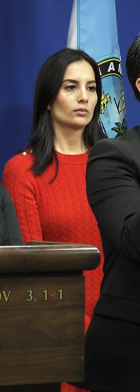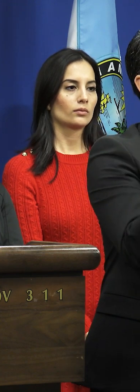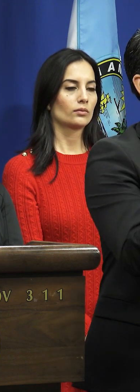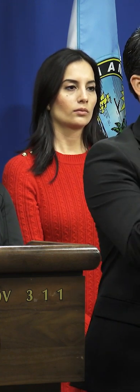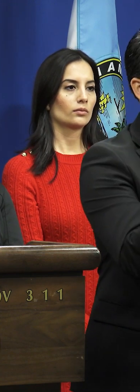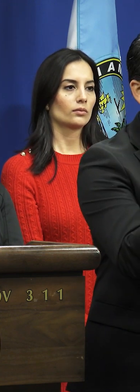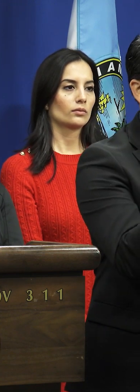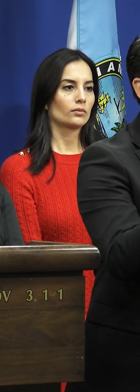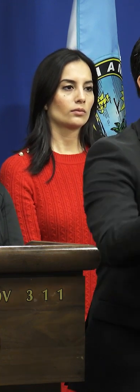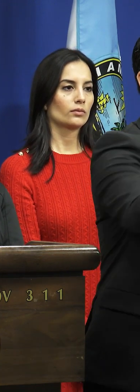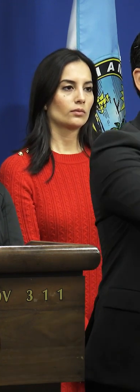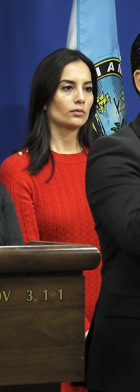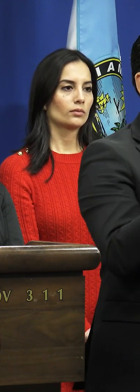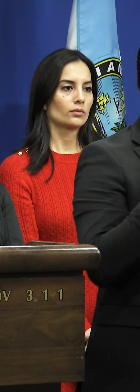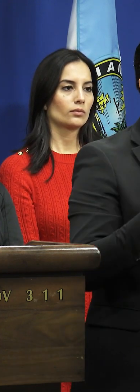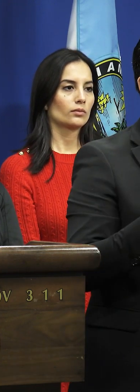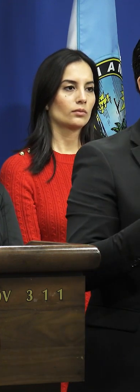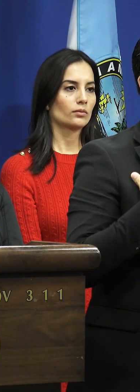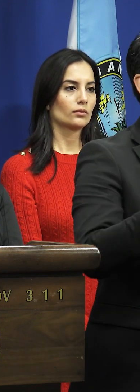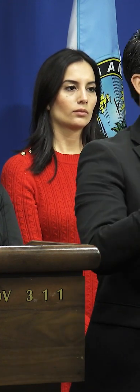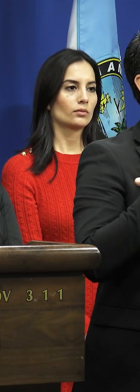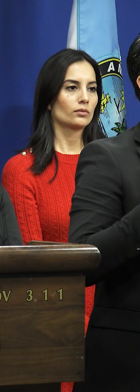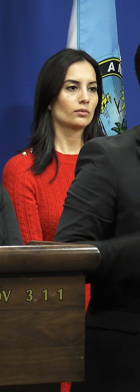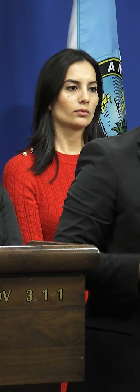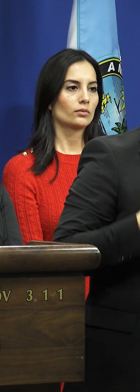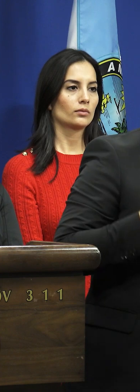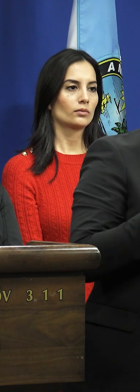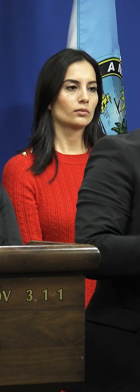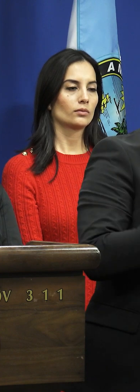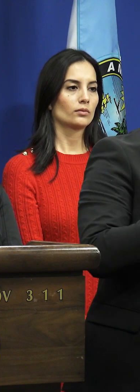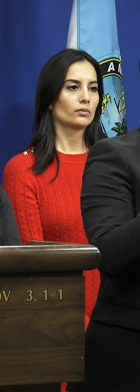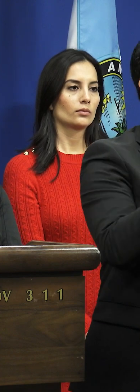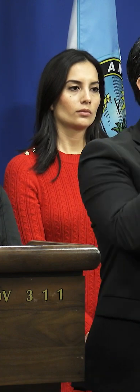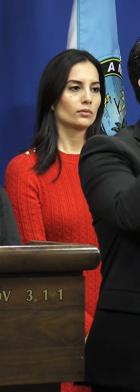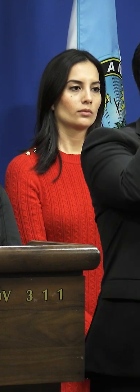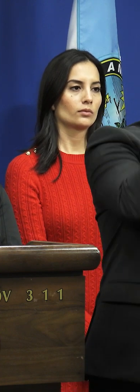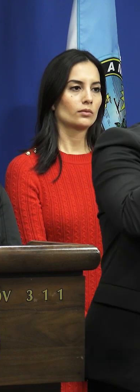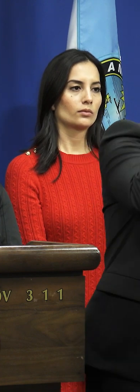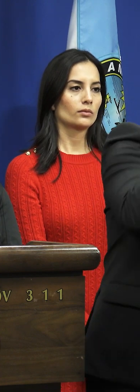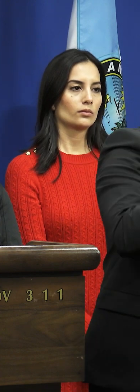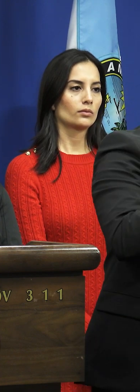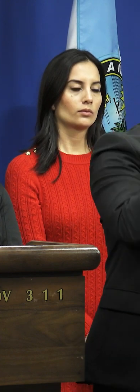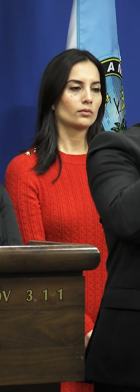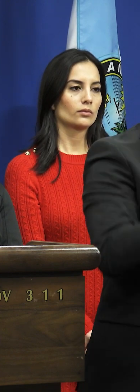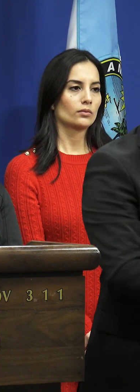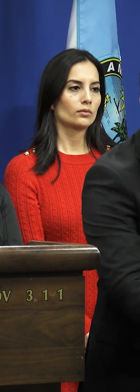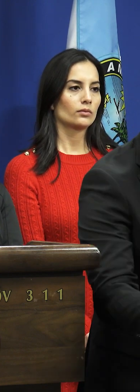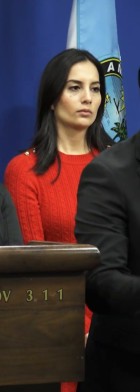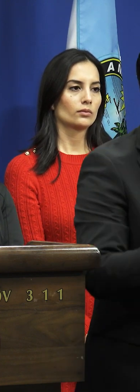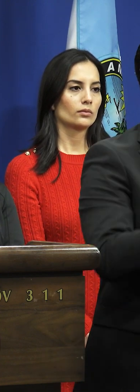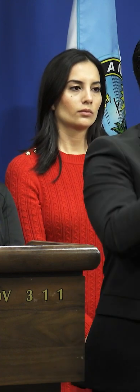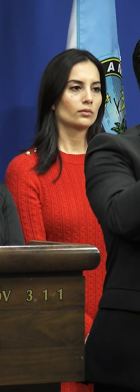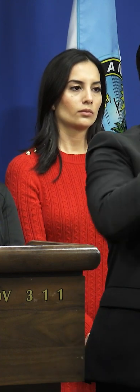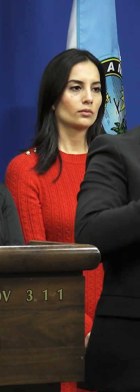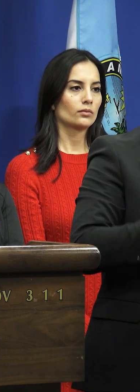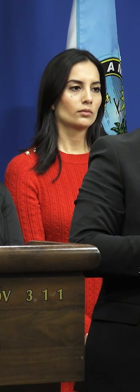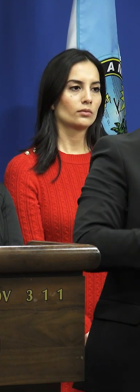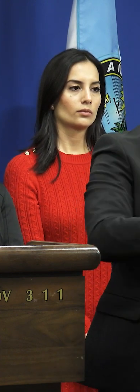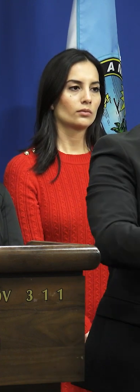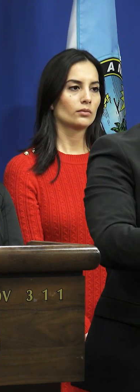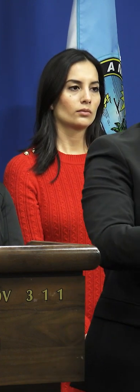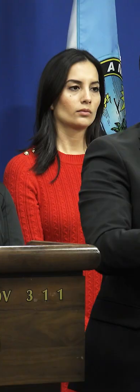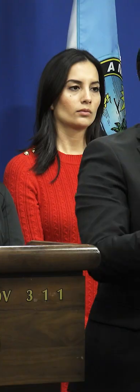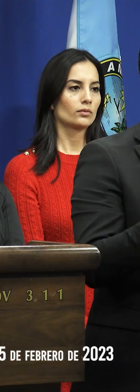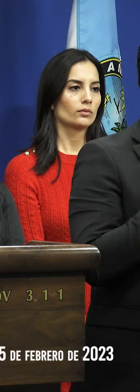problemas respiratorios, especialmente los adultos mayores, los niños pequeños y las mujeres embarazadas,